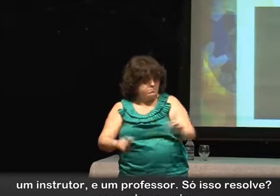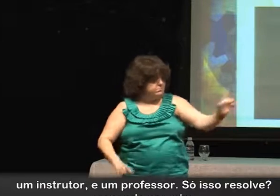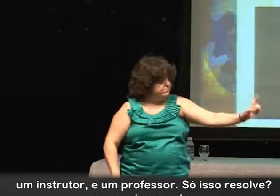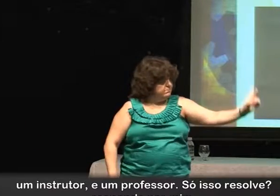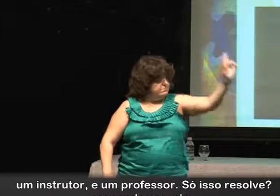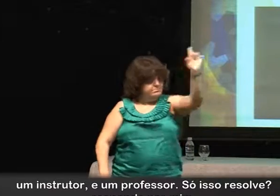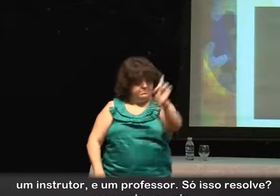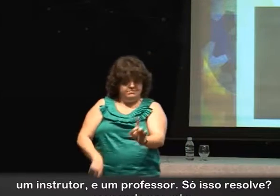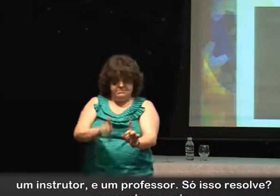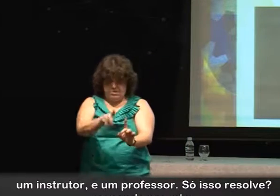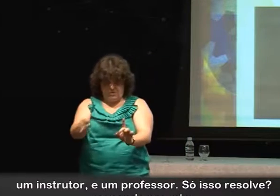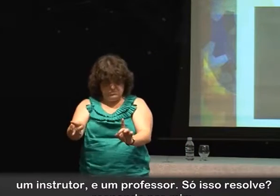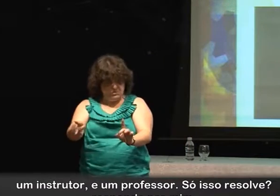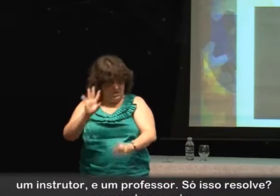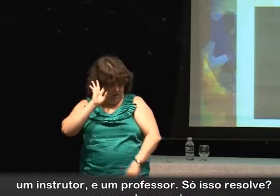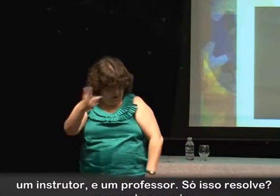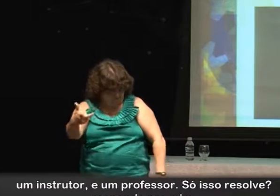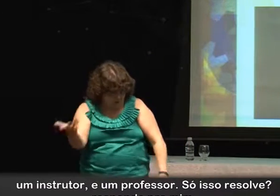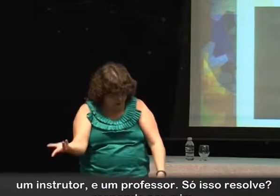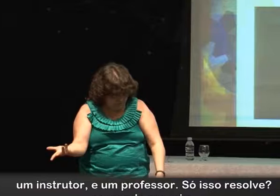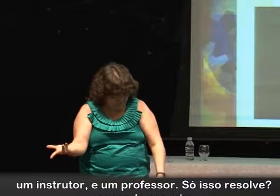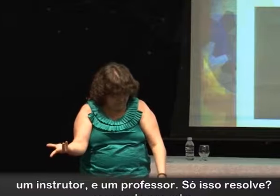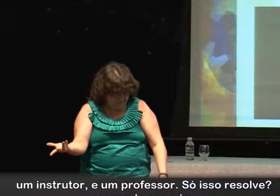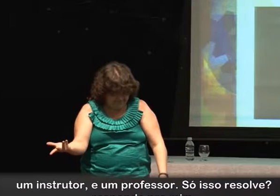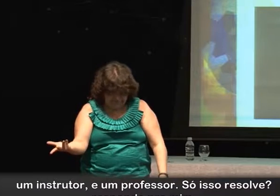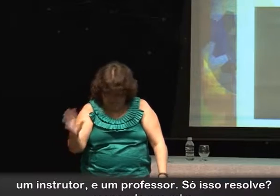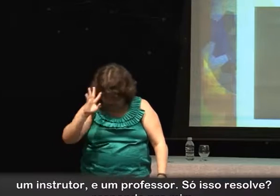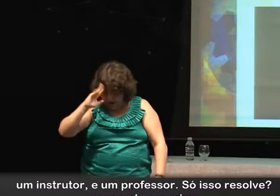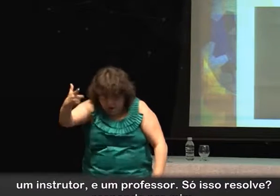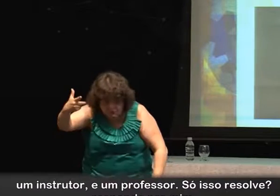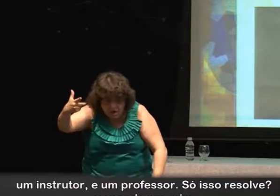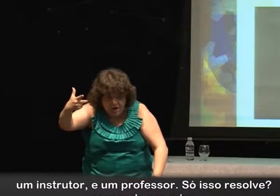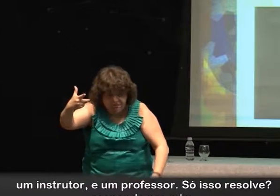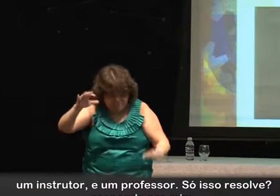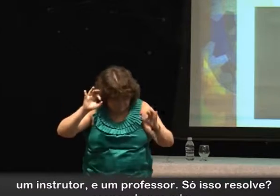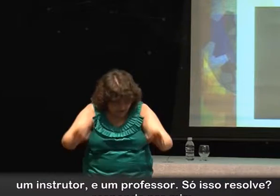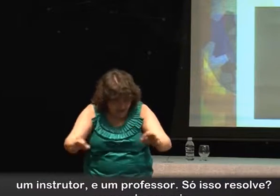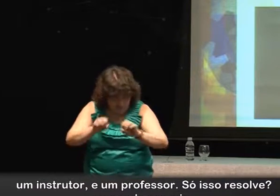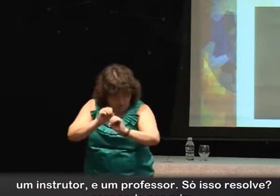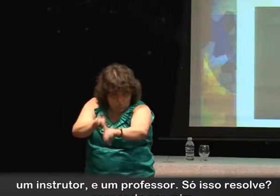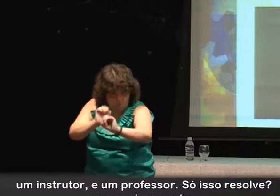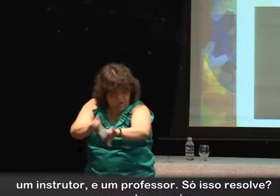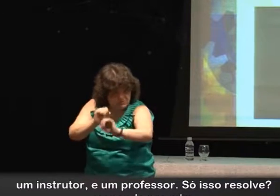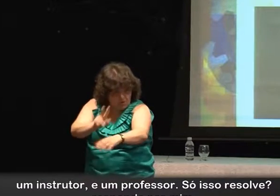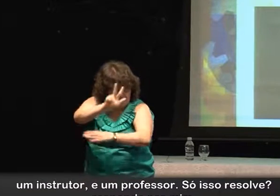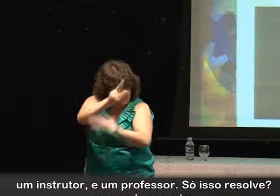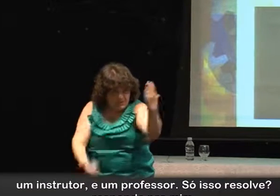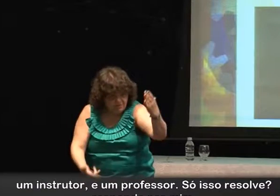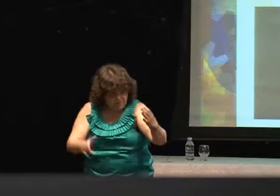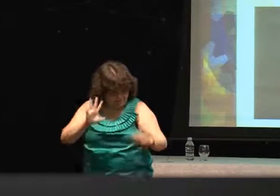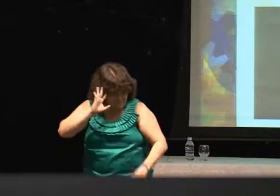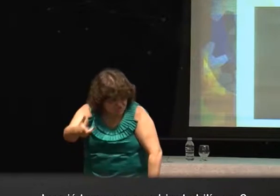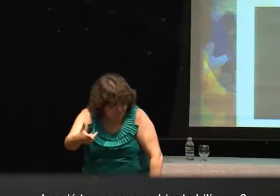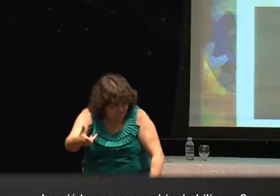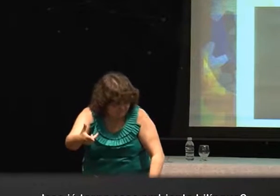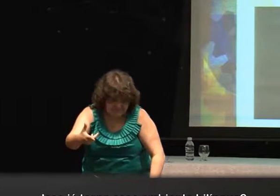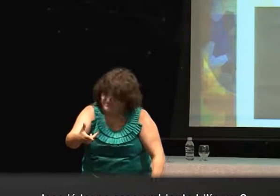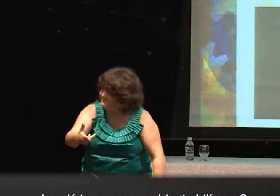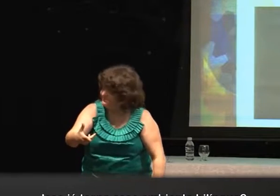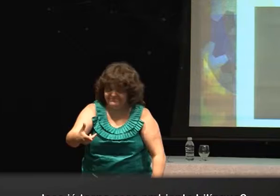um instrutor e um professor. Só isso resolve? Responde para mim. Isso já torna esse